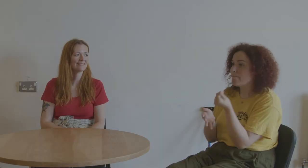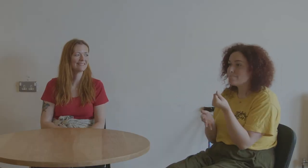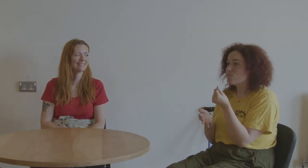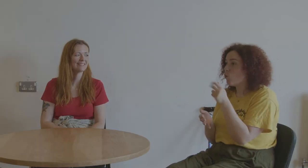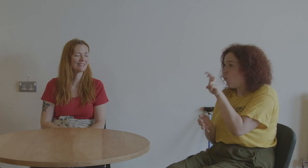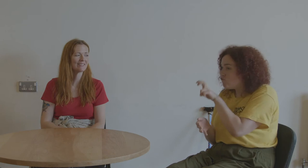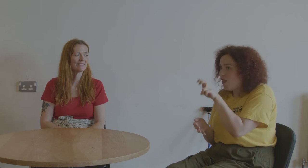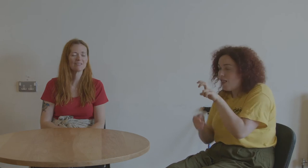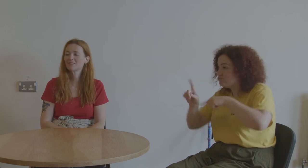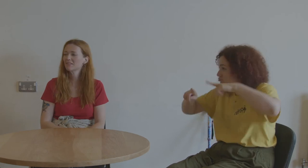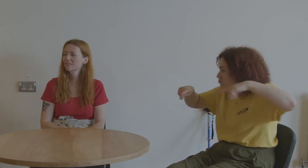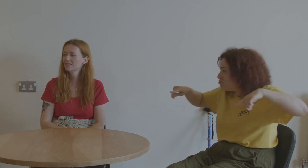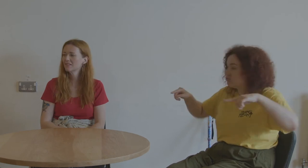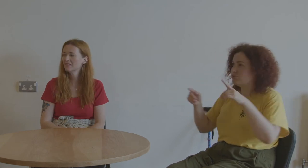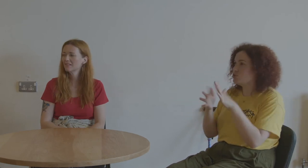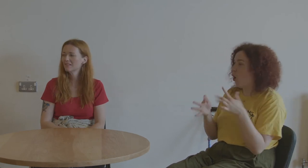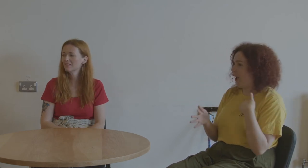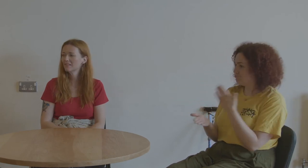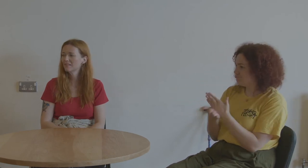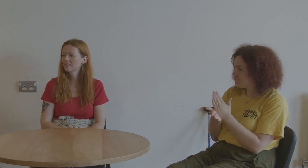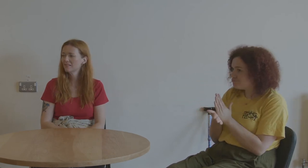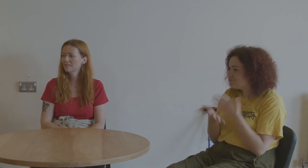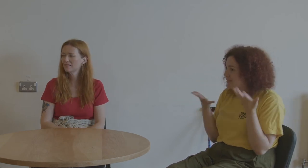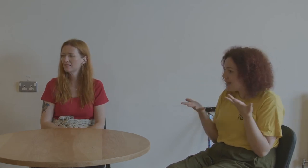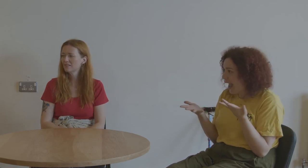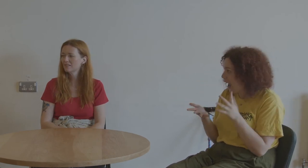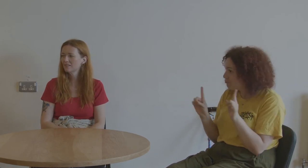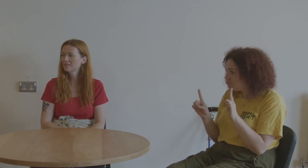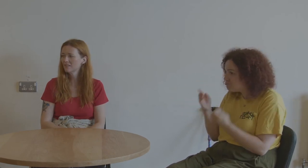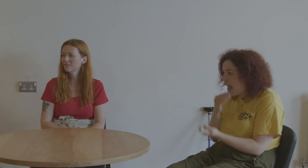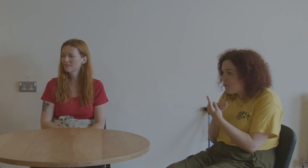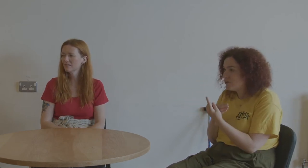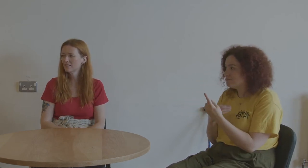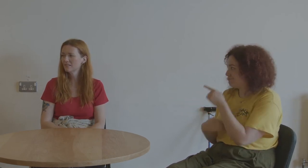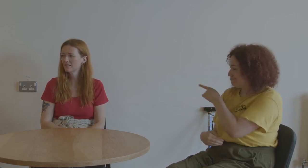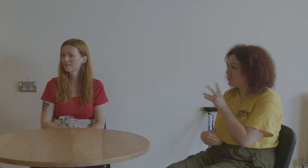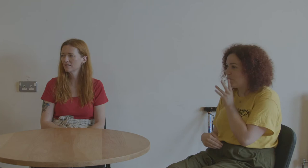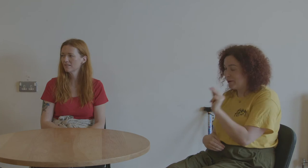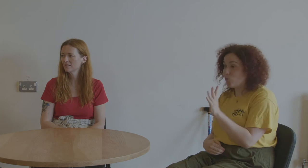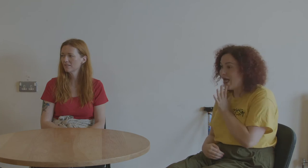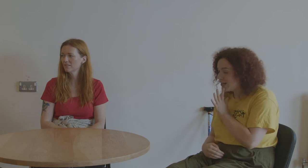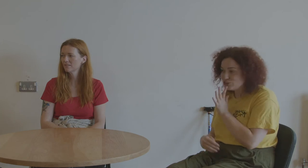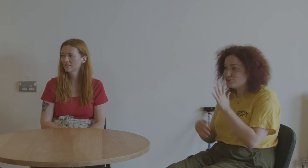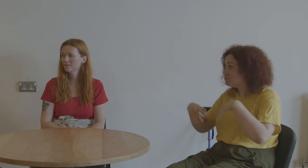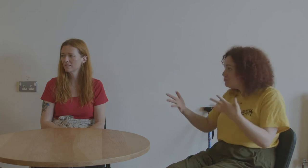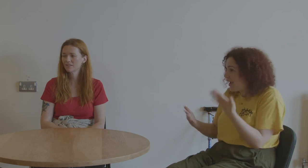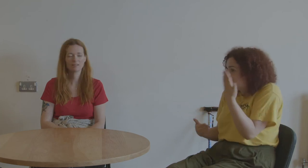Mae rhai yn dyfwydiw beth biesol, mae rhai yn siarad, a dwi ddim yn siwr sut byd i'n gweithio oherdy.